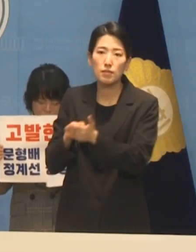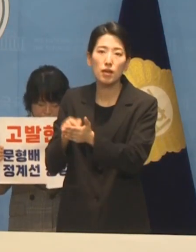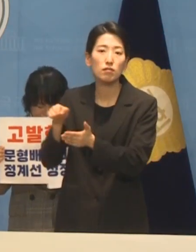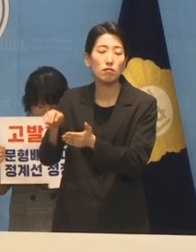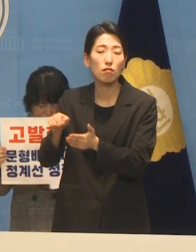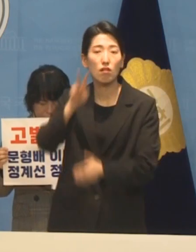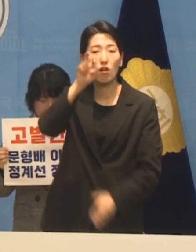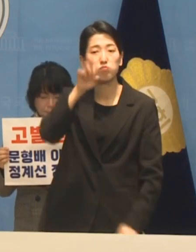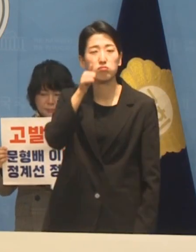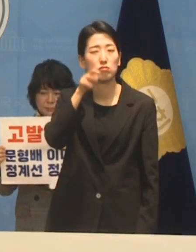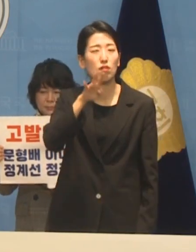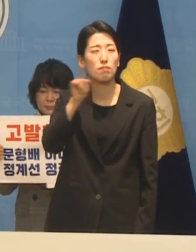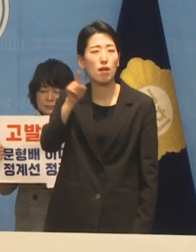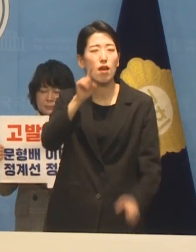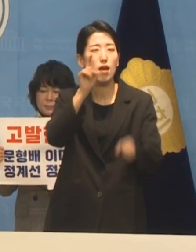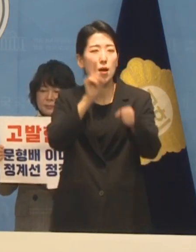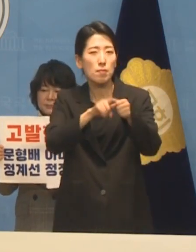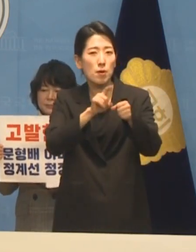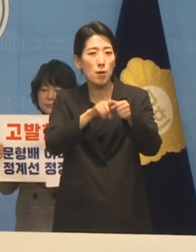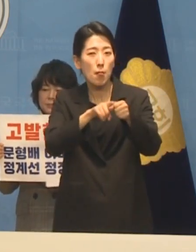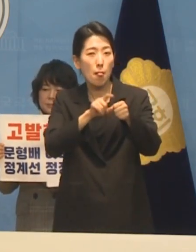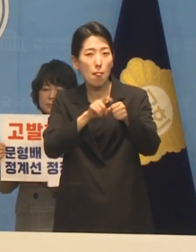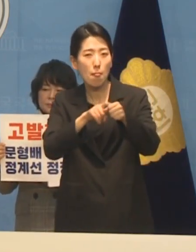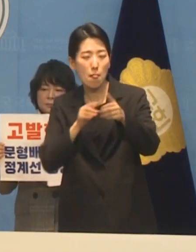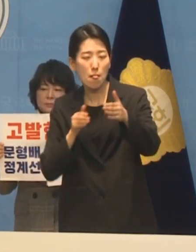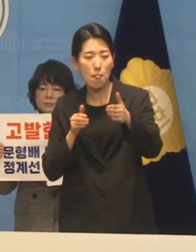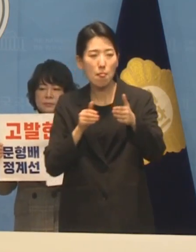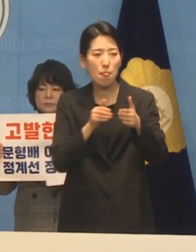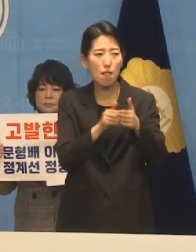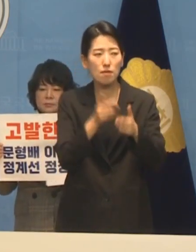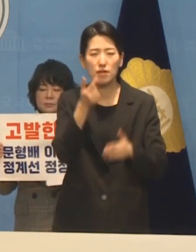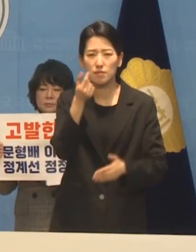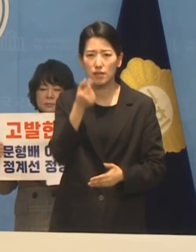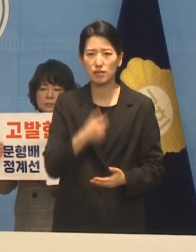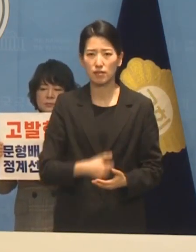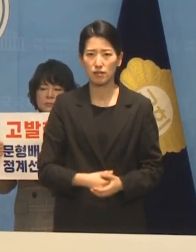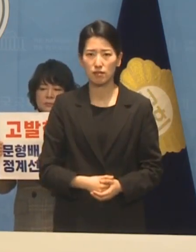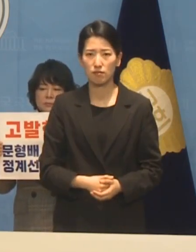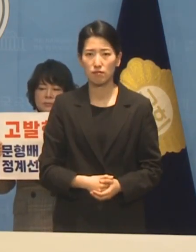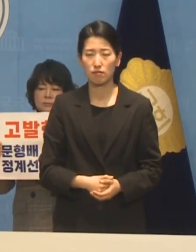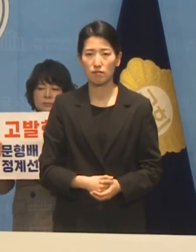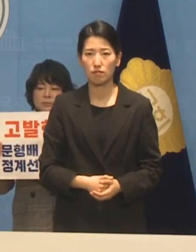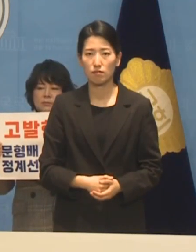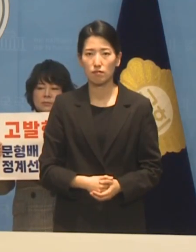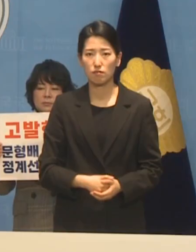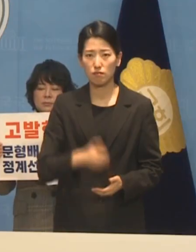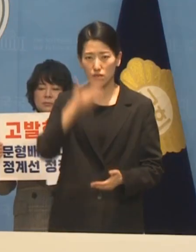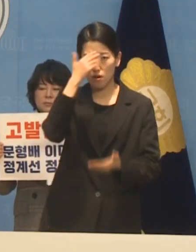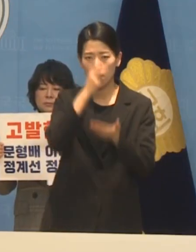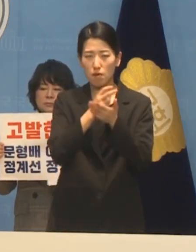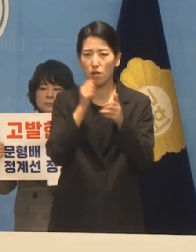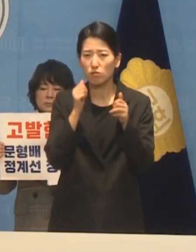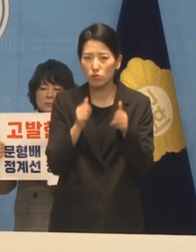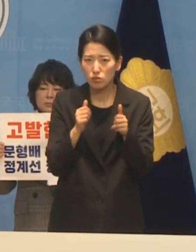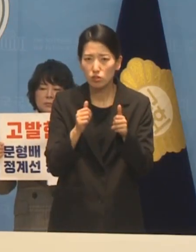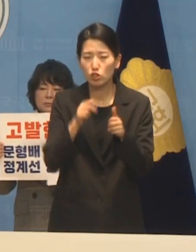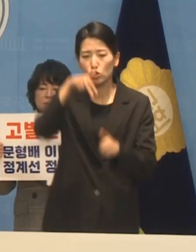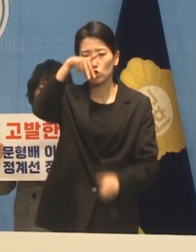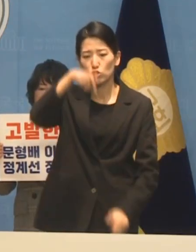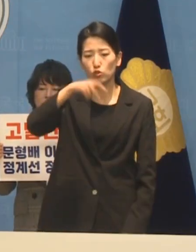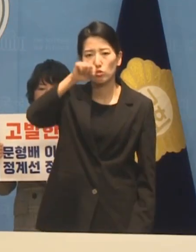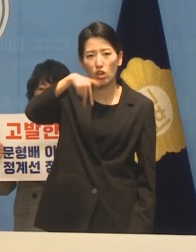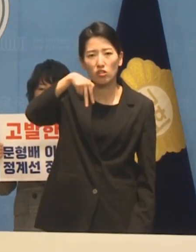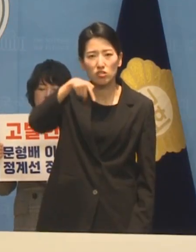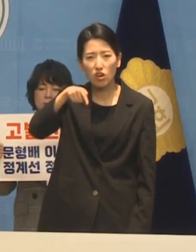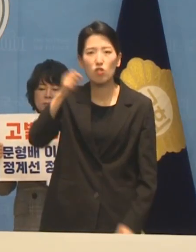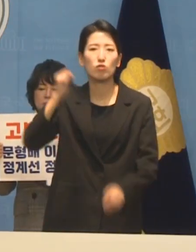권한대행의 목적 달성을 위함으로 보입니다. 위법 8. 헌재 주석서 위반. 헌재 주석서는